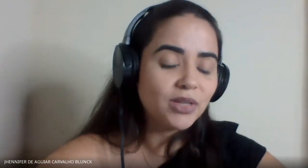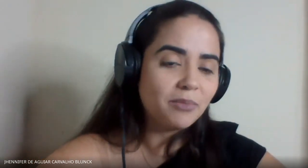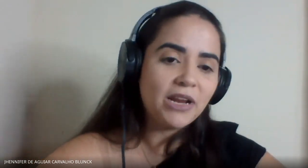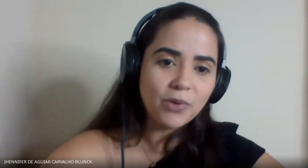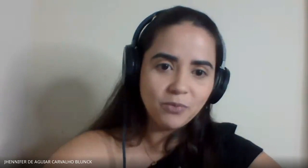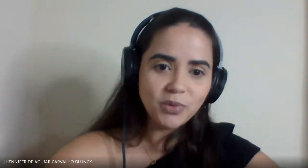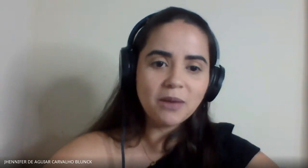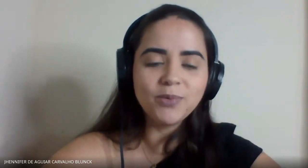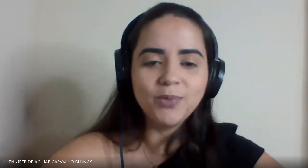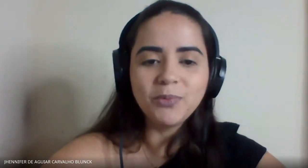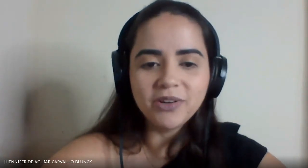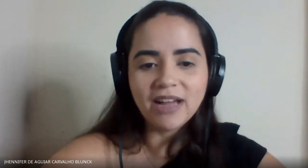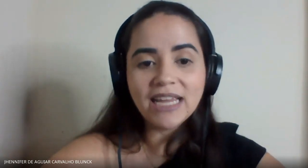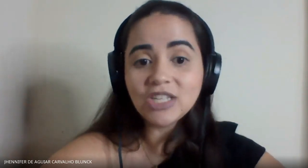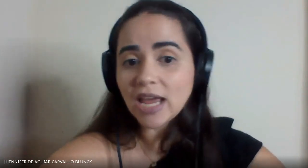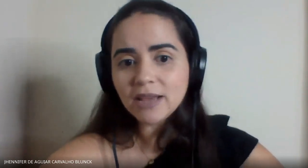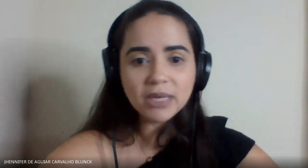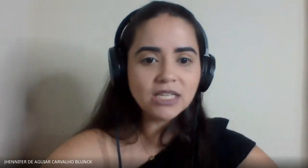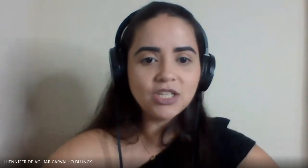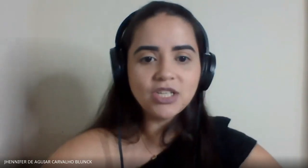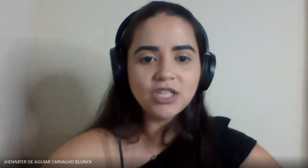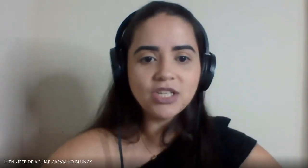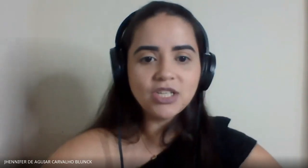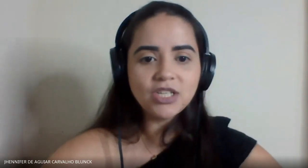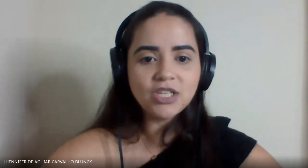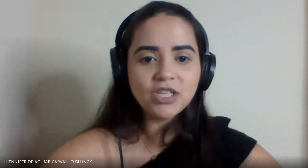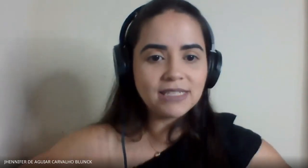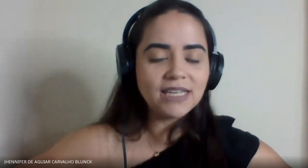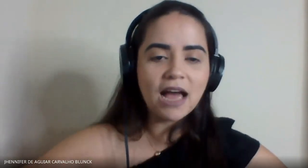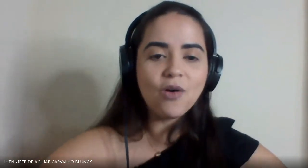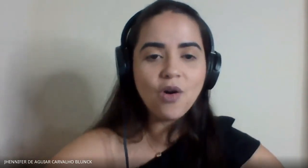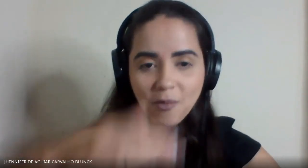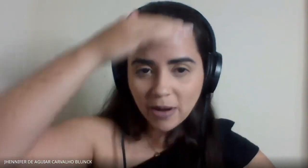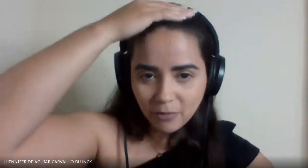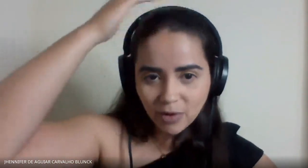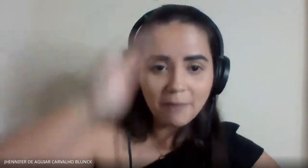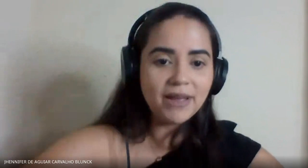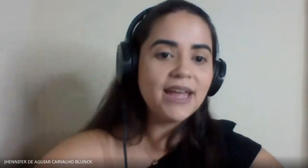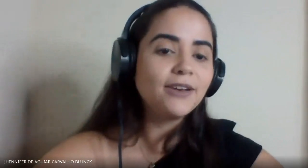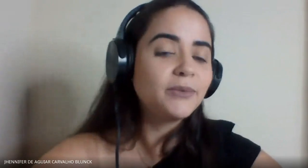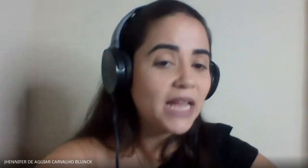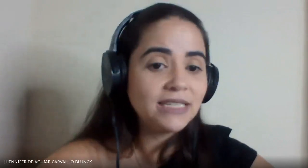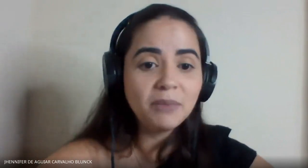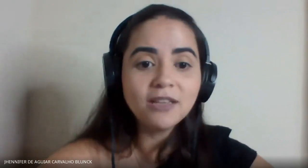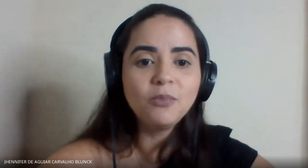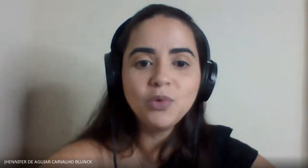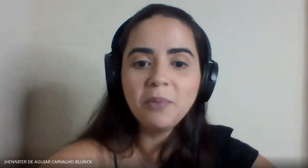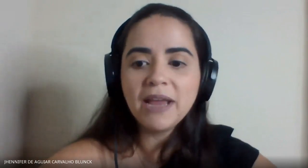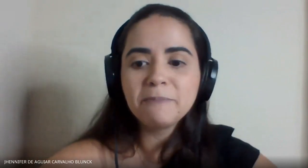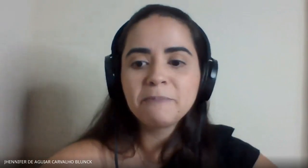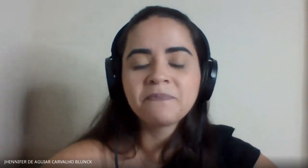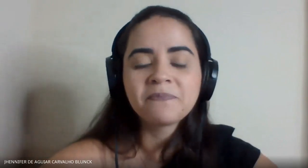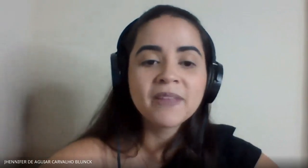Jerry, que eu trabalhei com ele muito tempo no Polivalente, ele imita direitinho, arrumando assim a roupa, o cabelo, eles imitam